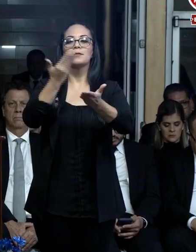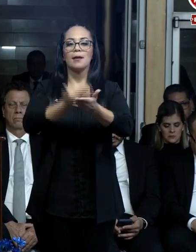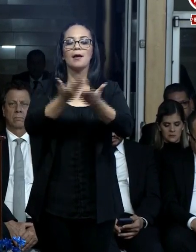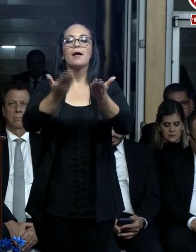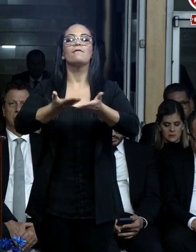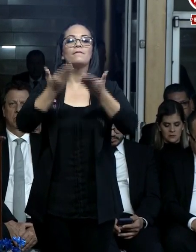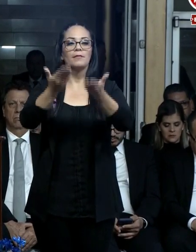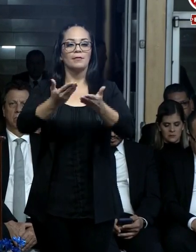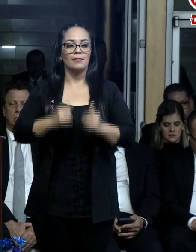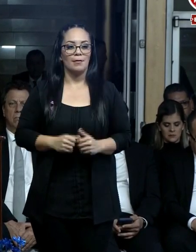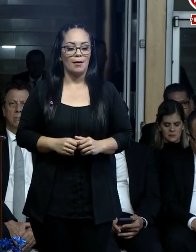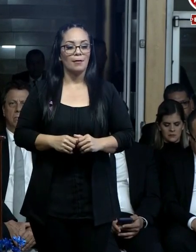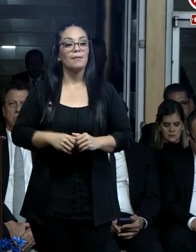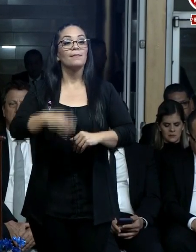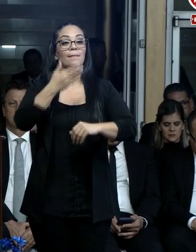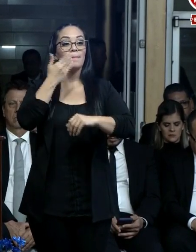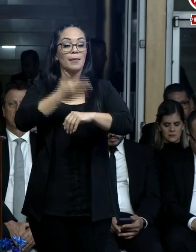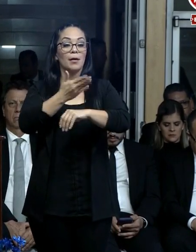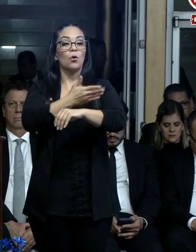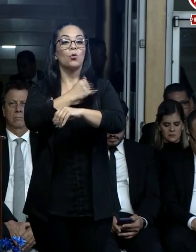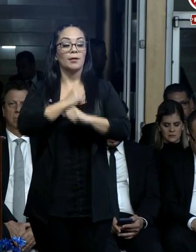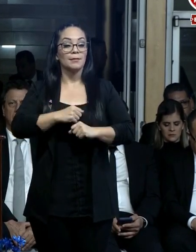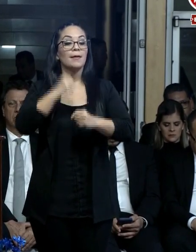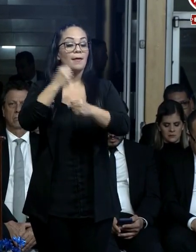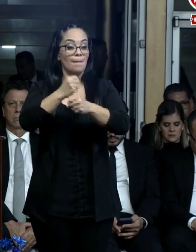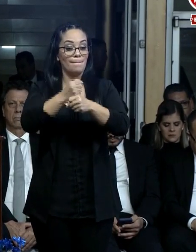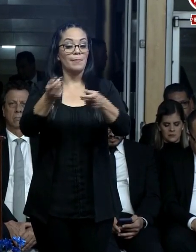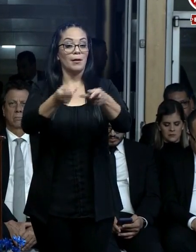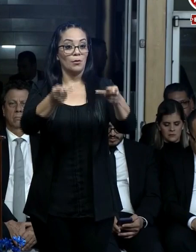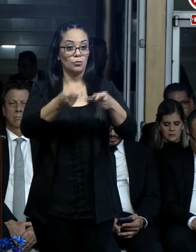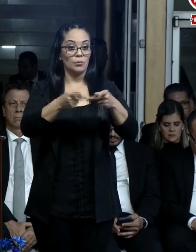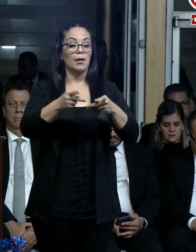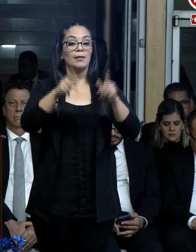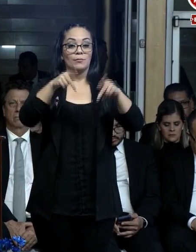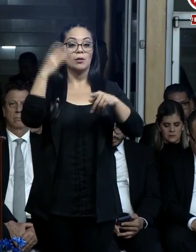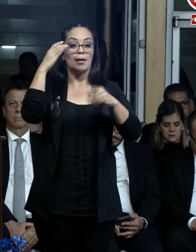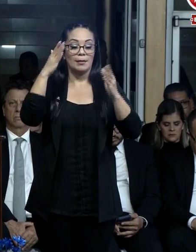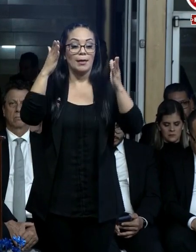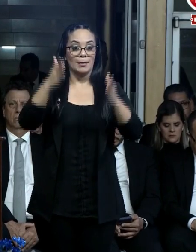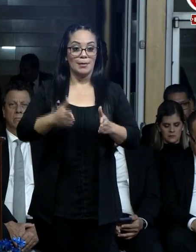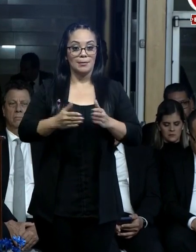brindar mejores empleos a los cartagineses.